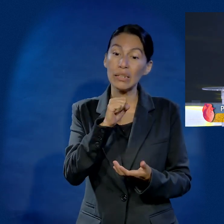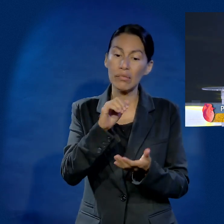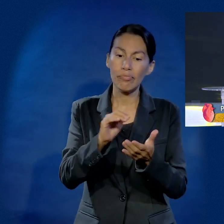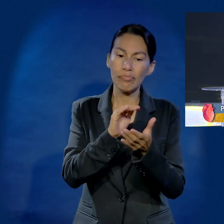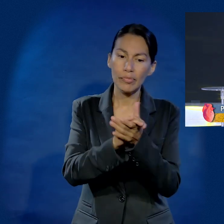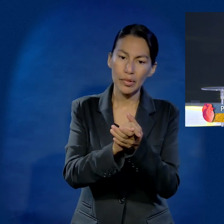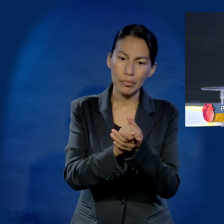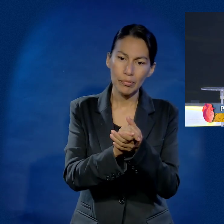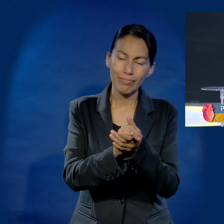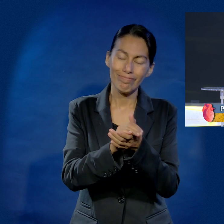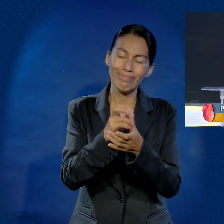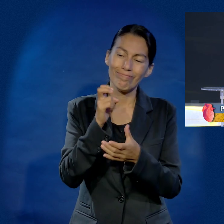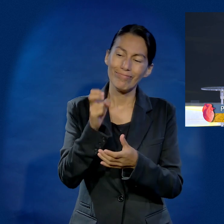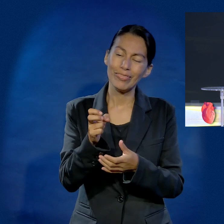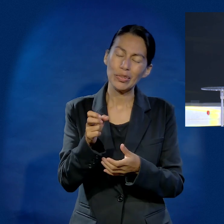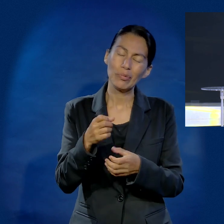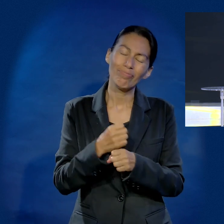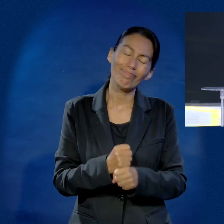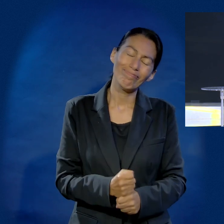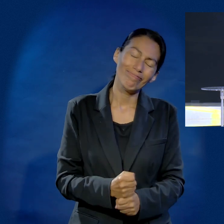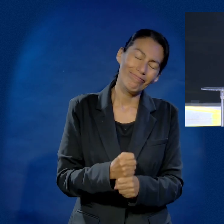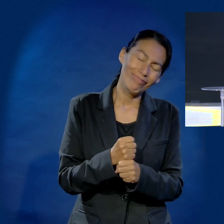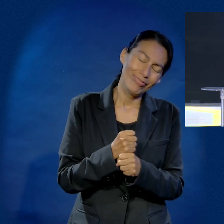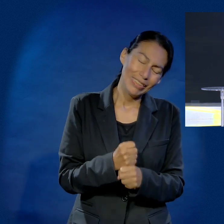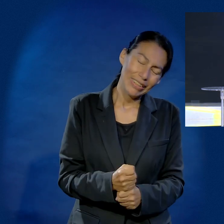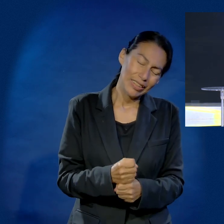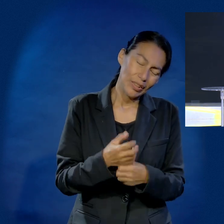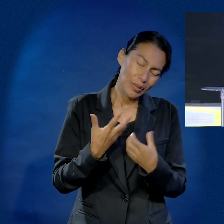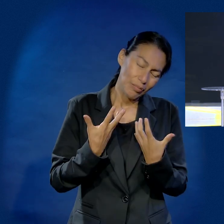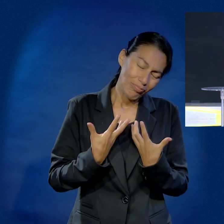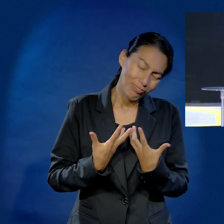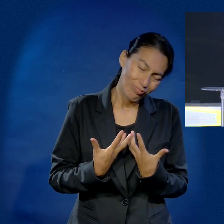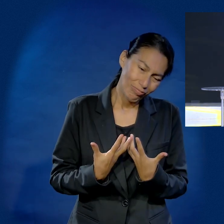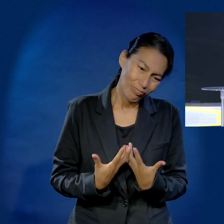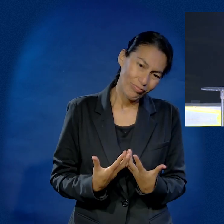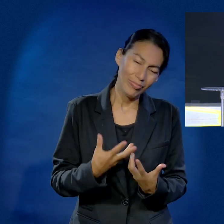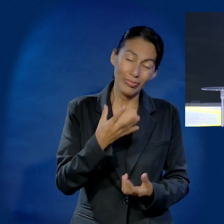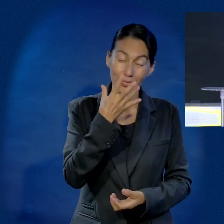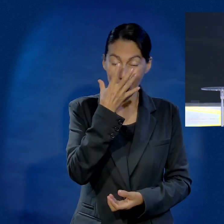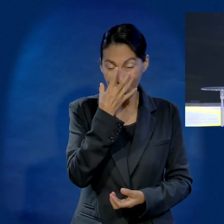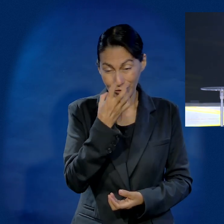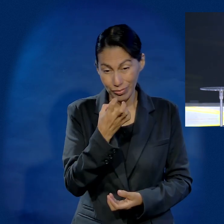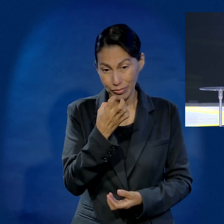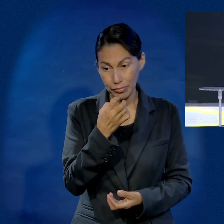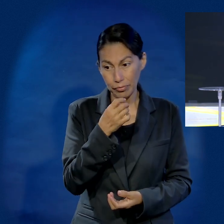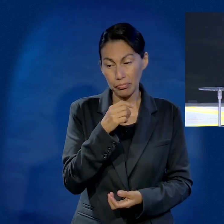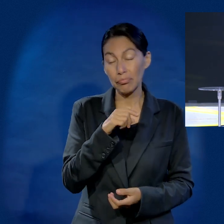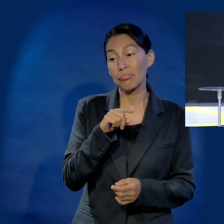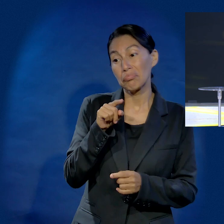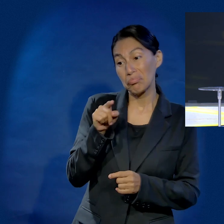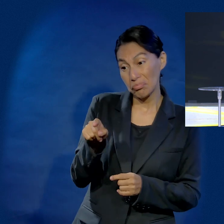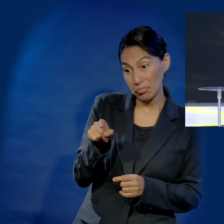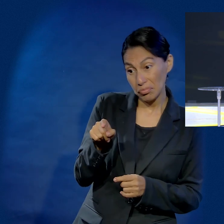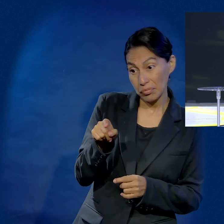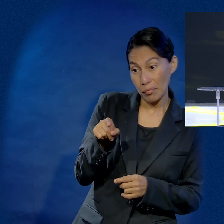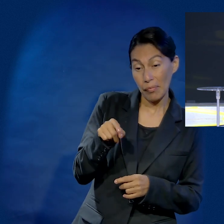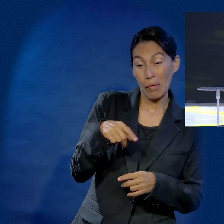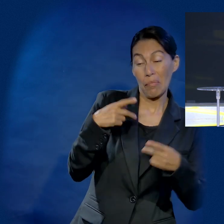sin el marco del matrimonio, lo único que produce es dolor, tristeza y sufrimiento, no solo para